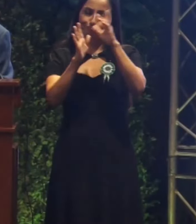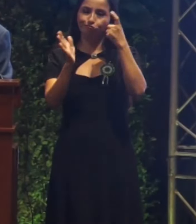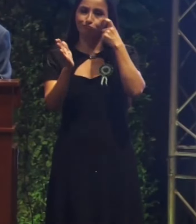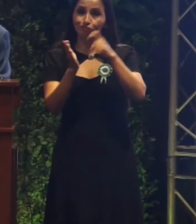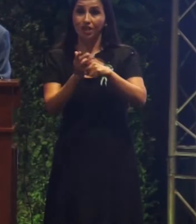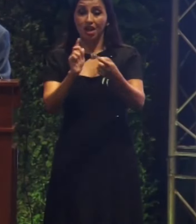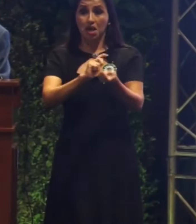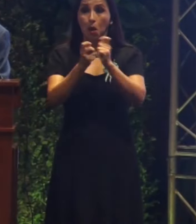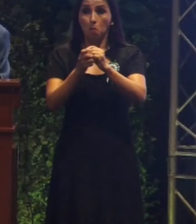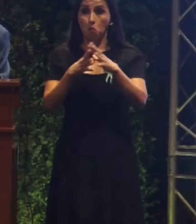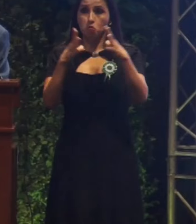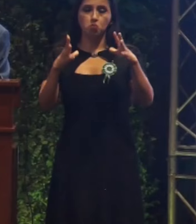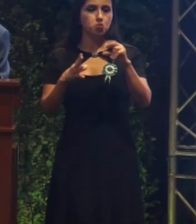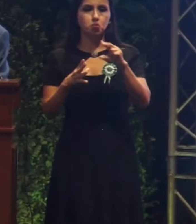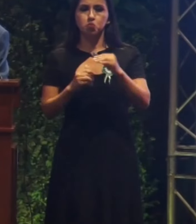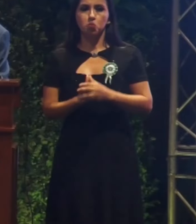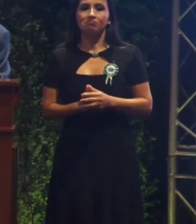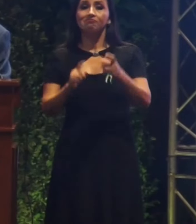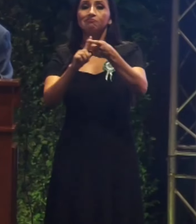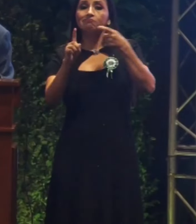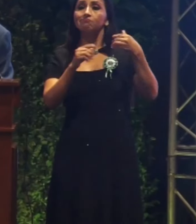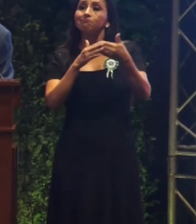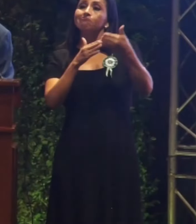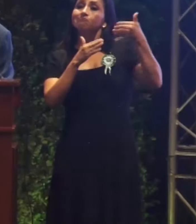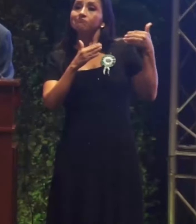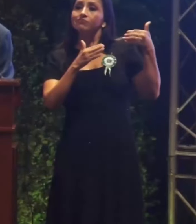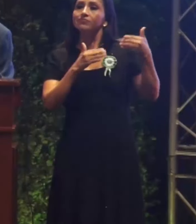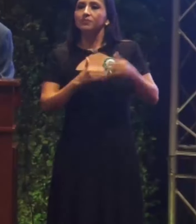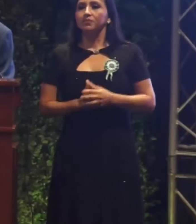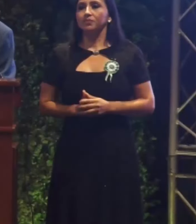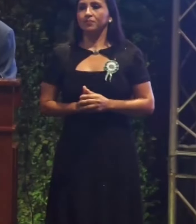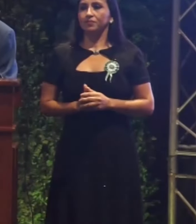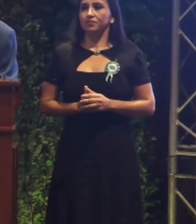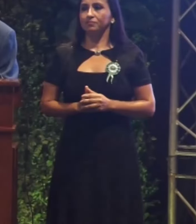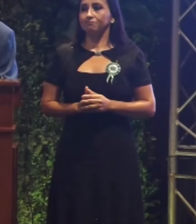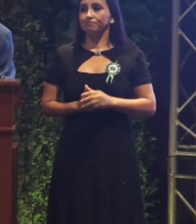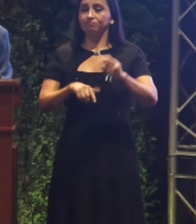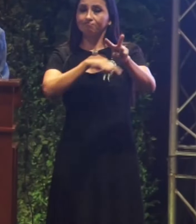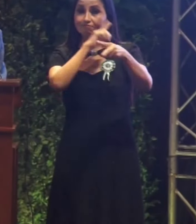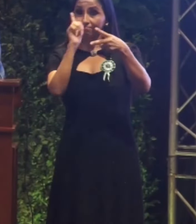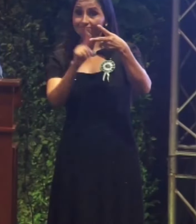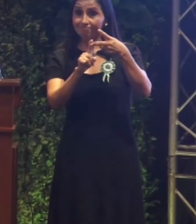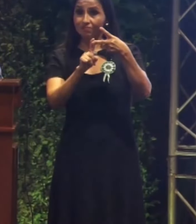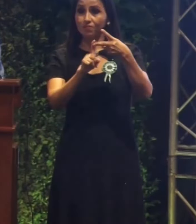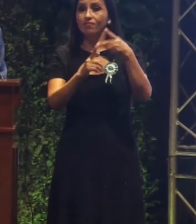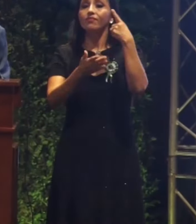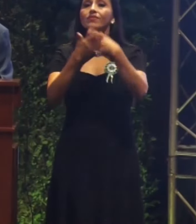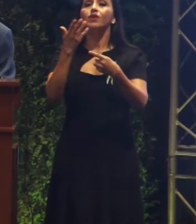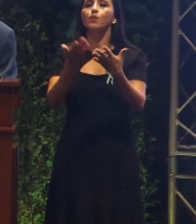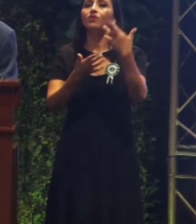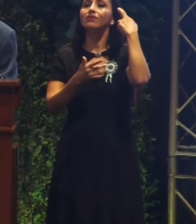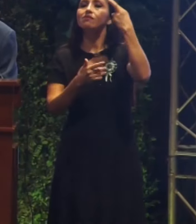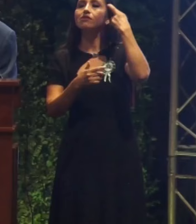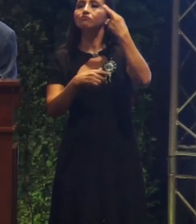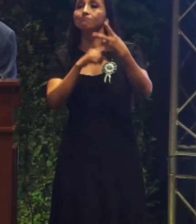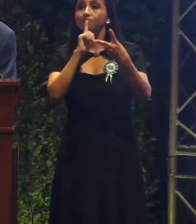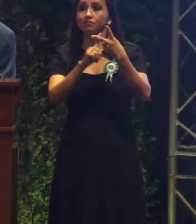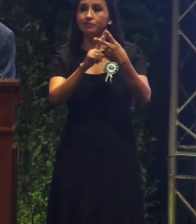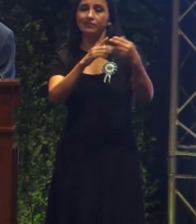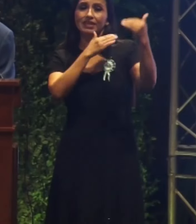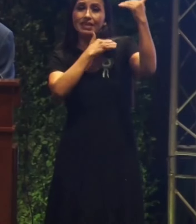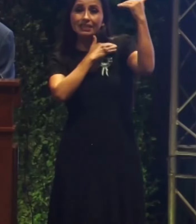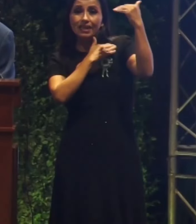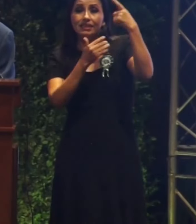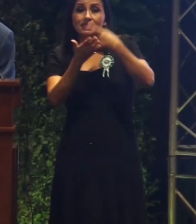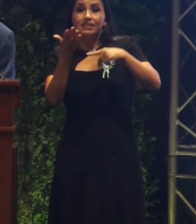Evidentemente no cambió mucho desde entonces. El segundo argumento: Santa Cruz